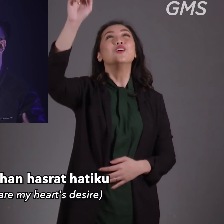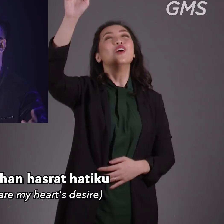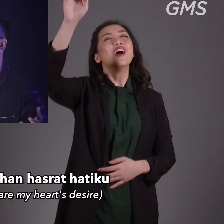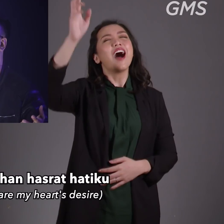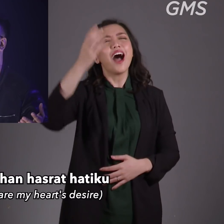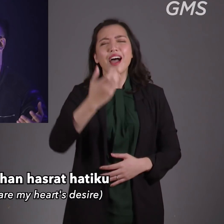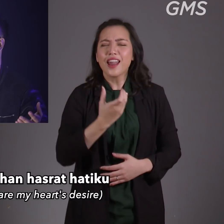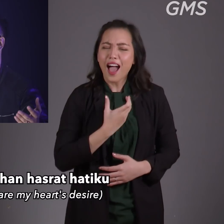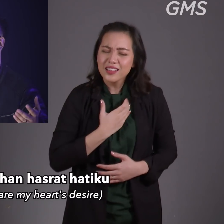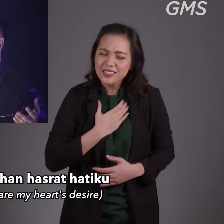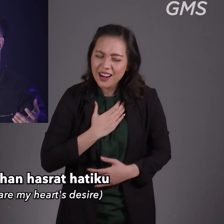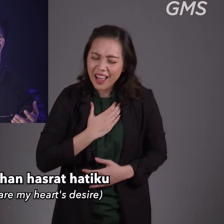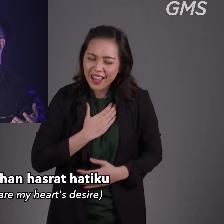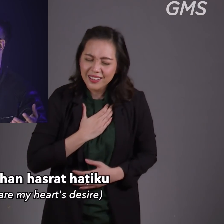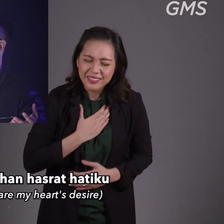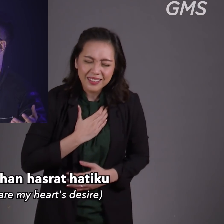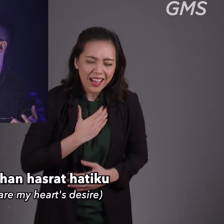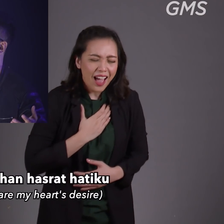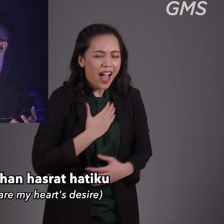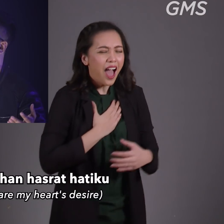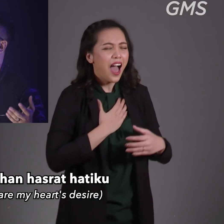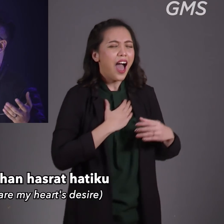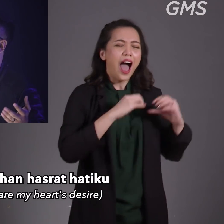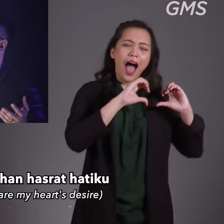Kaulah Tuhan hasrat